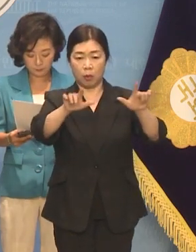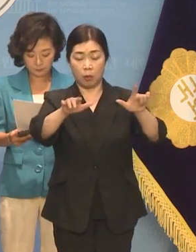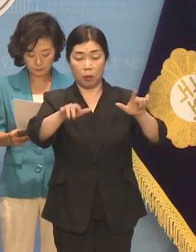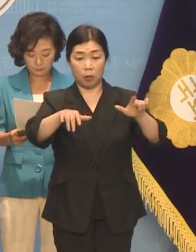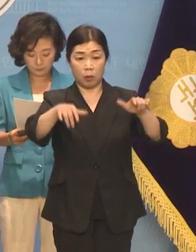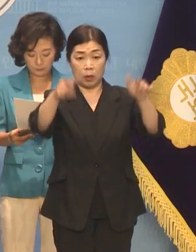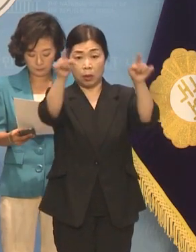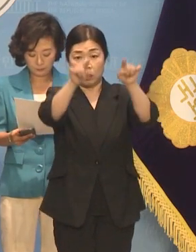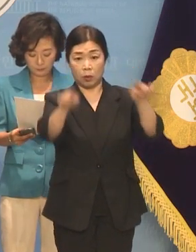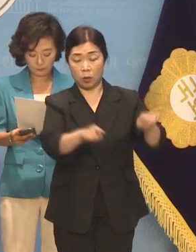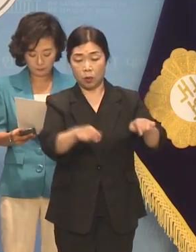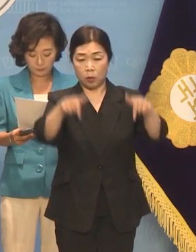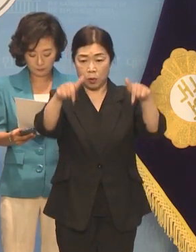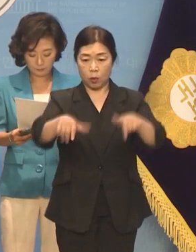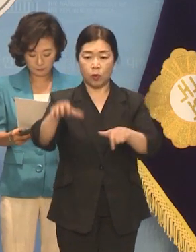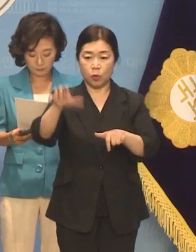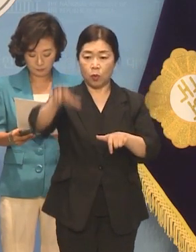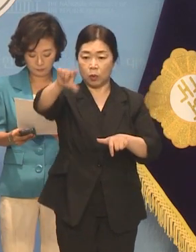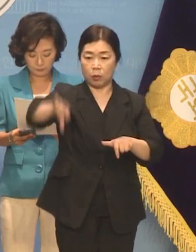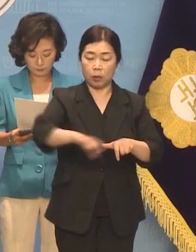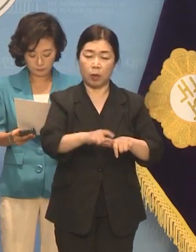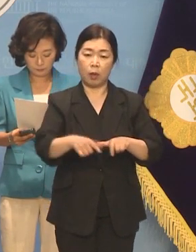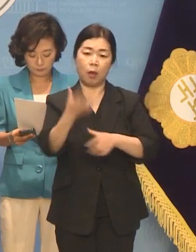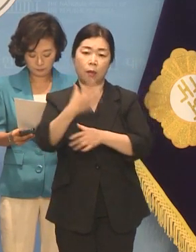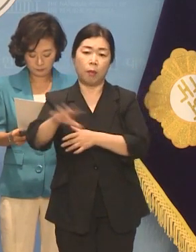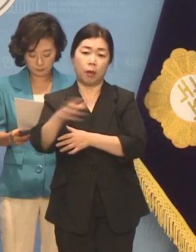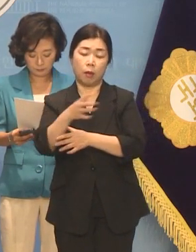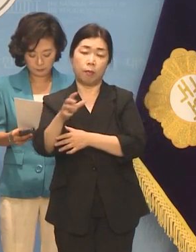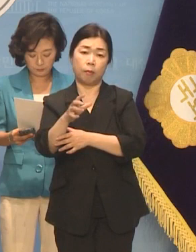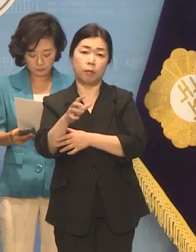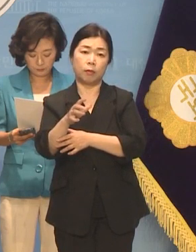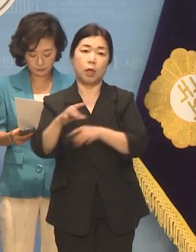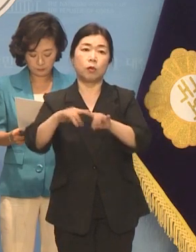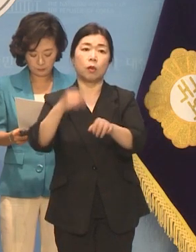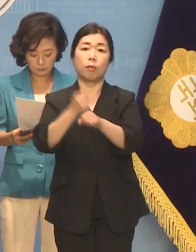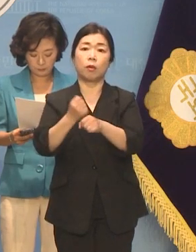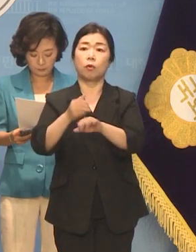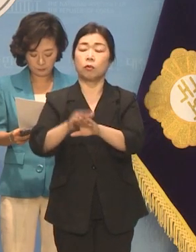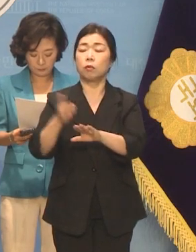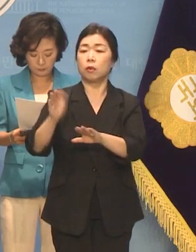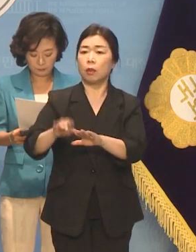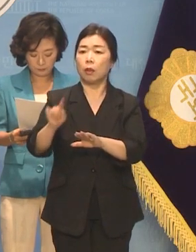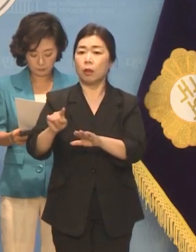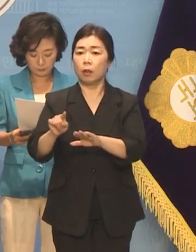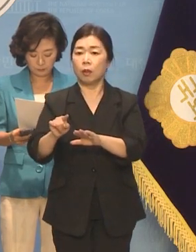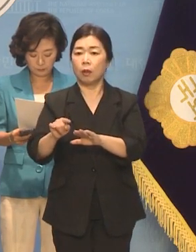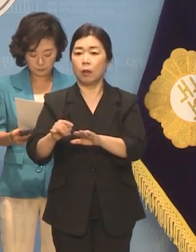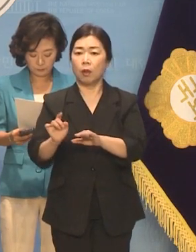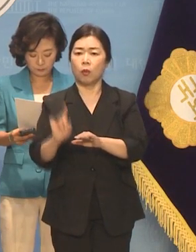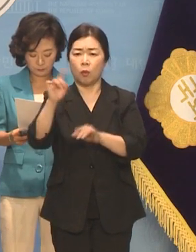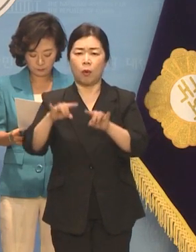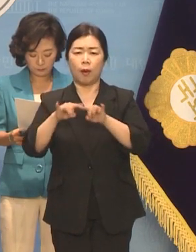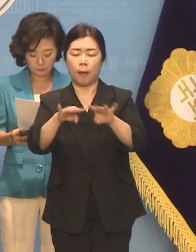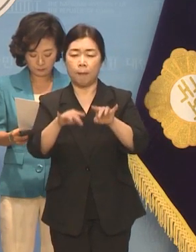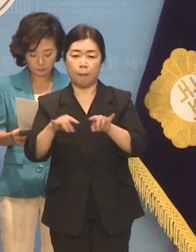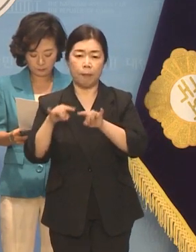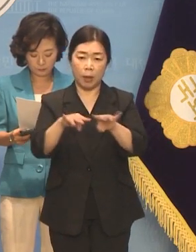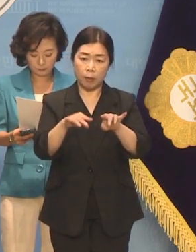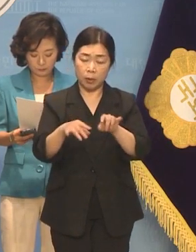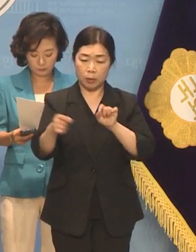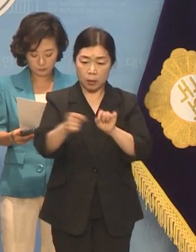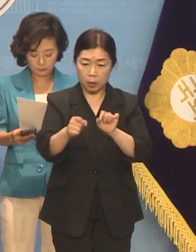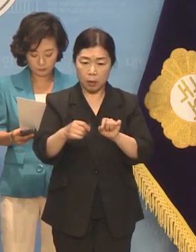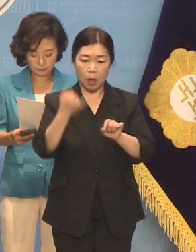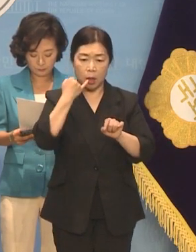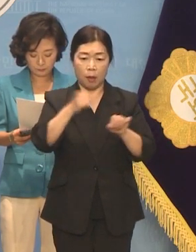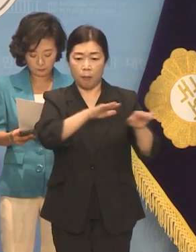재생에너지 현재 330MW에 불과한데 이것도 초고압 직류 장거리